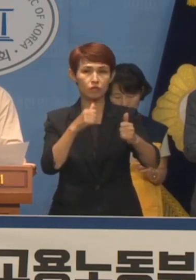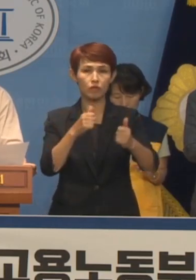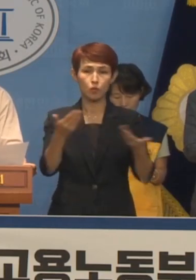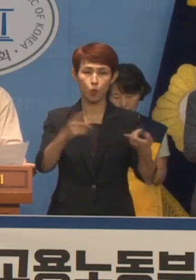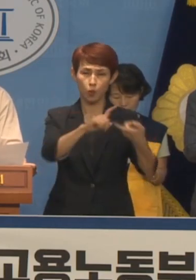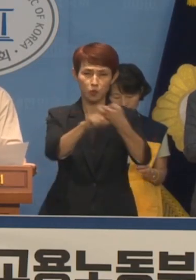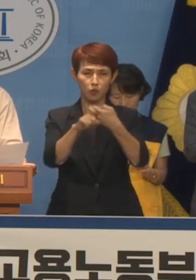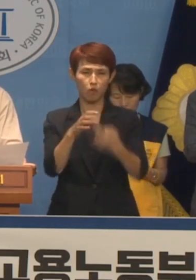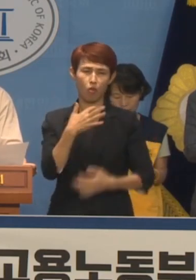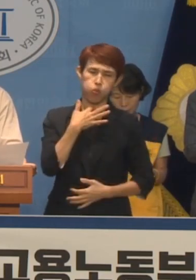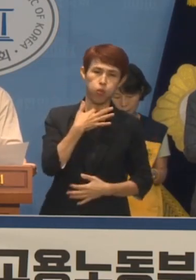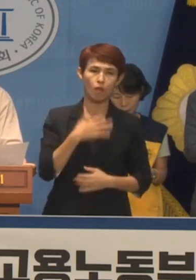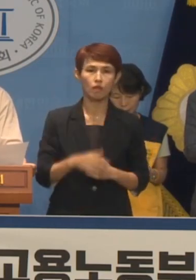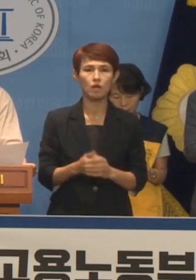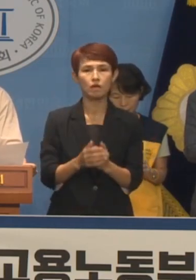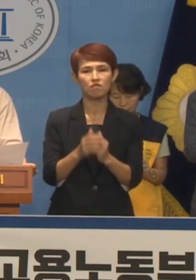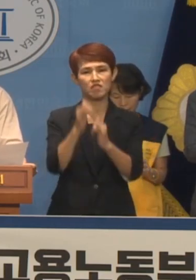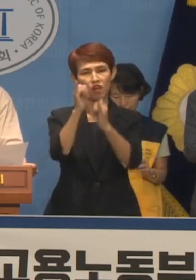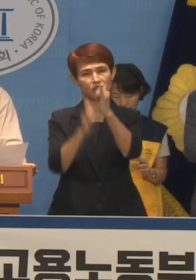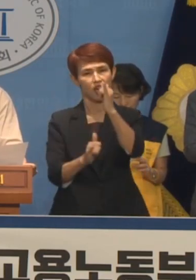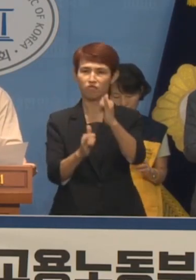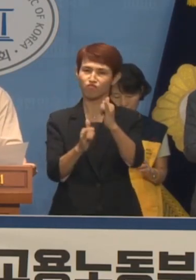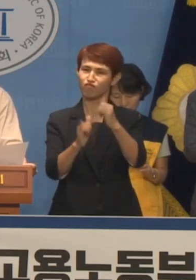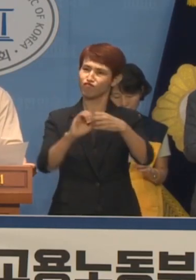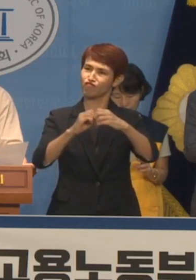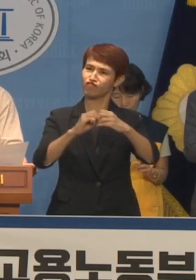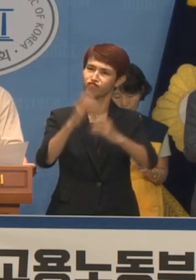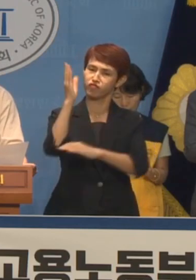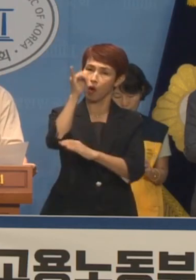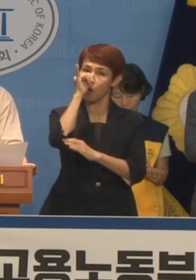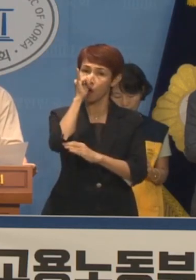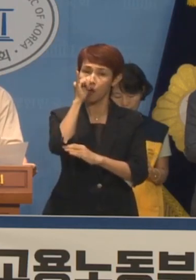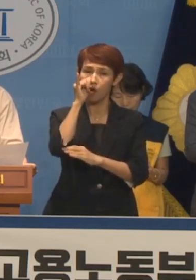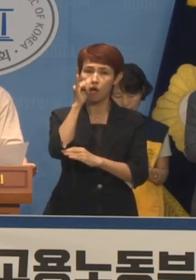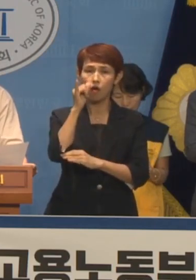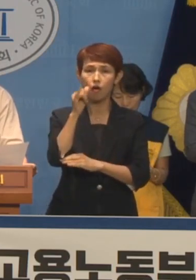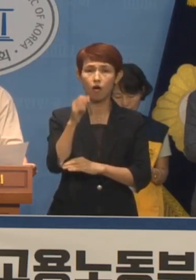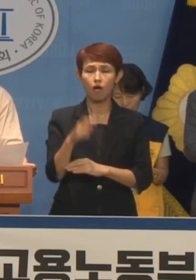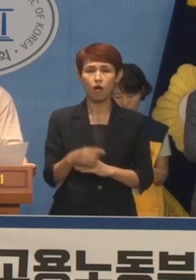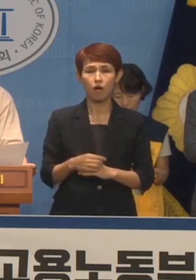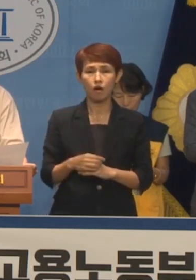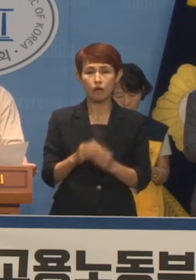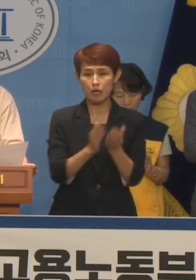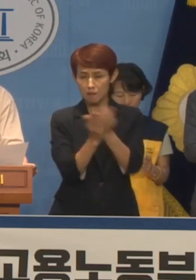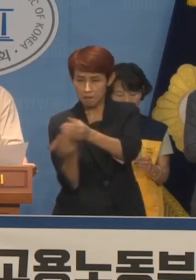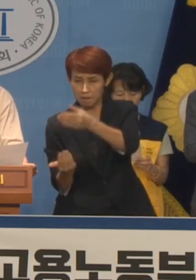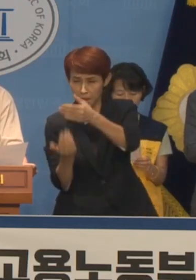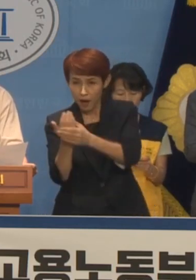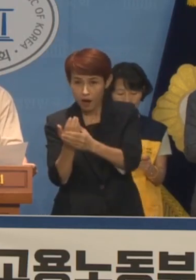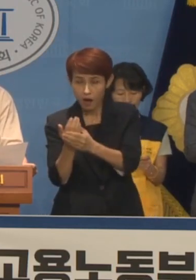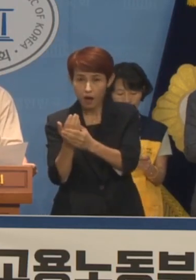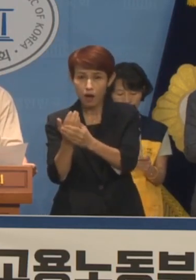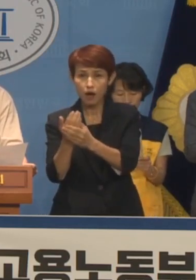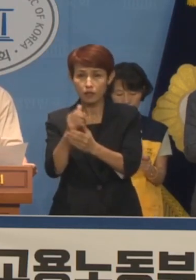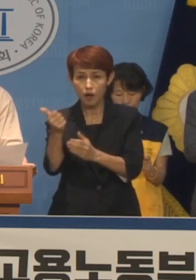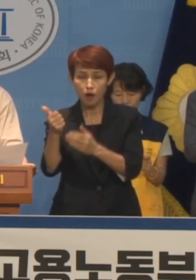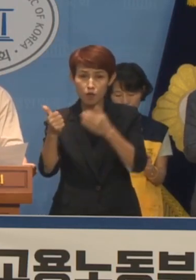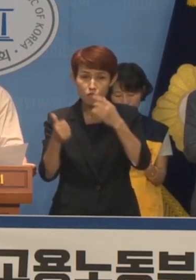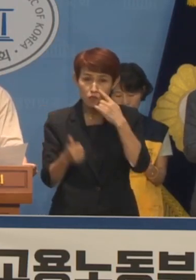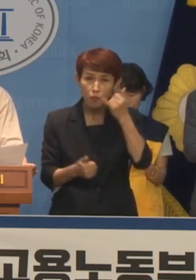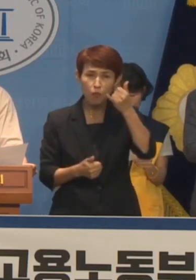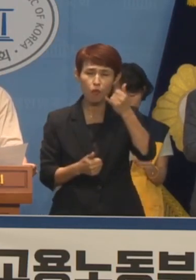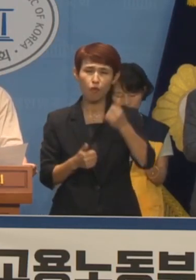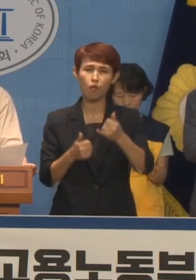혐오하고 역사를 부정하고 자식 잃은 부모에게 대못을 박는 사람 같지 않은 사람은 빼고 찾아라.